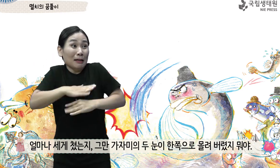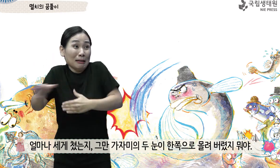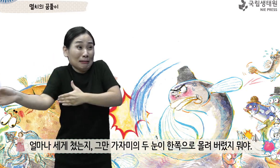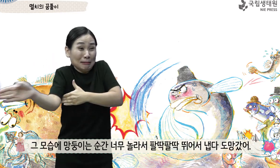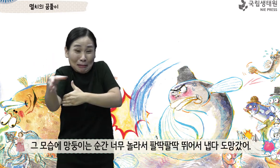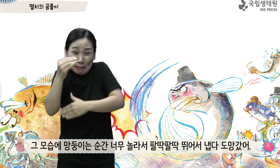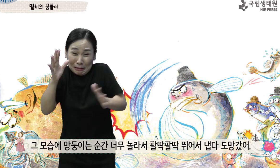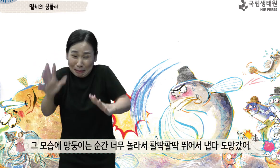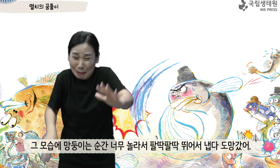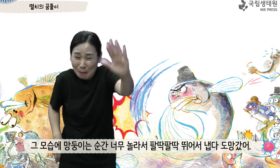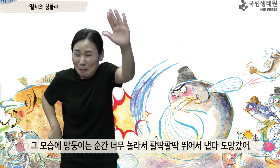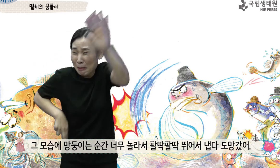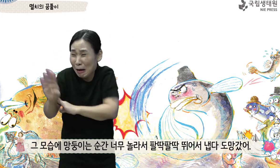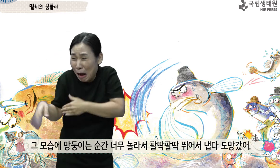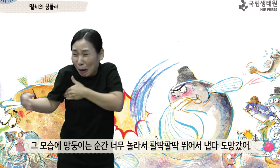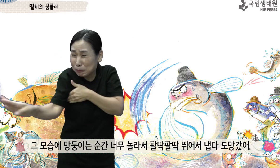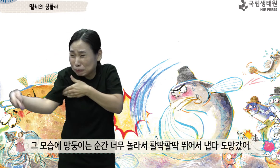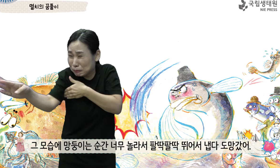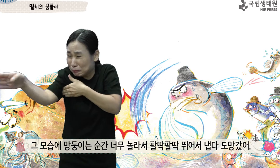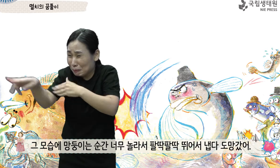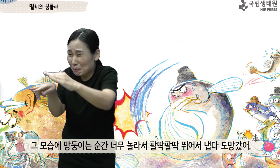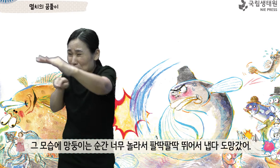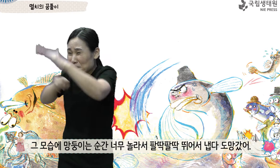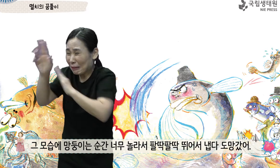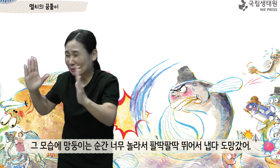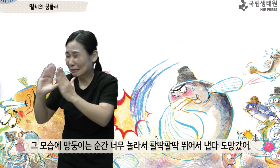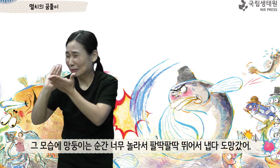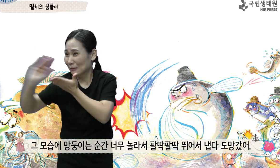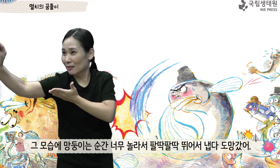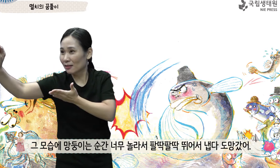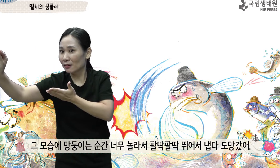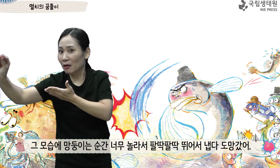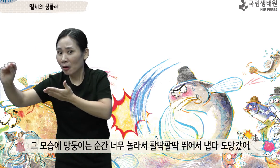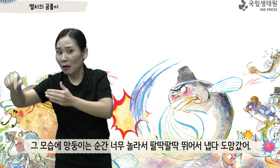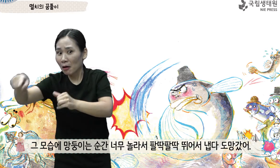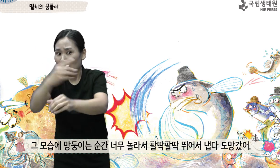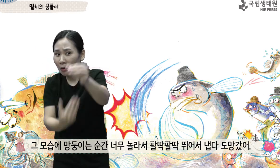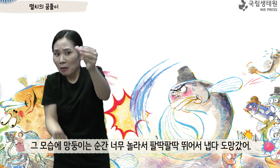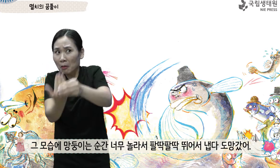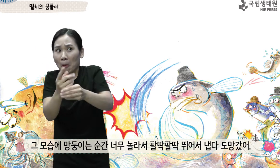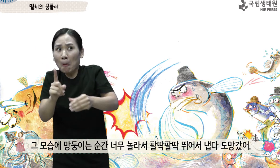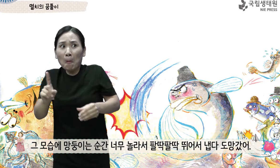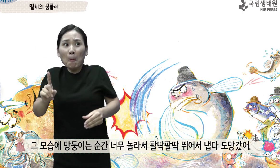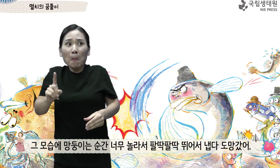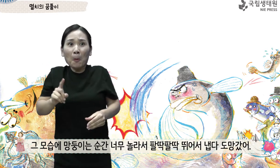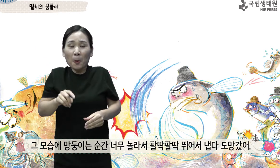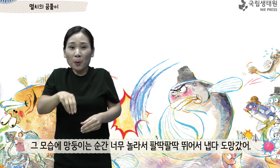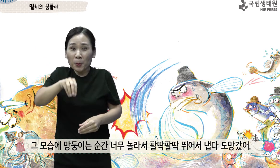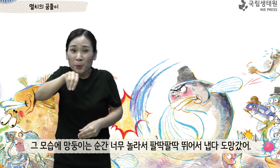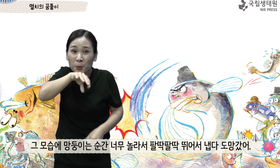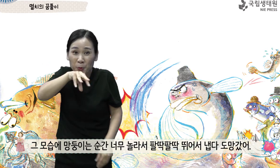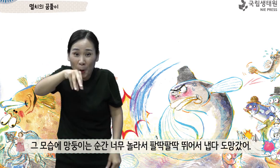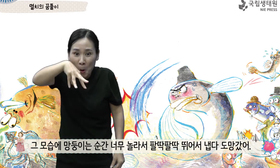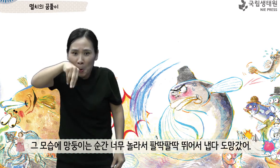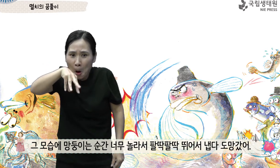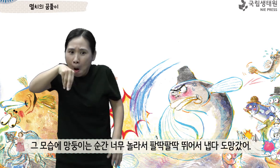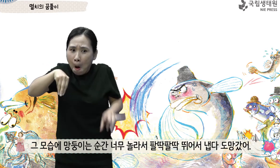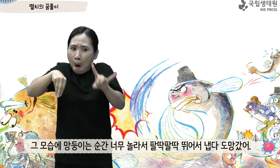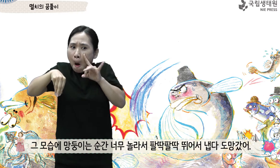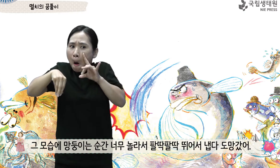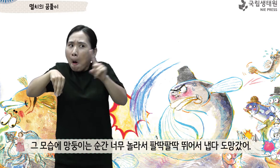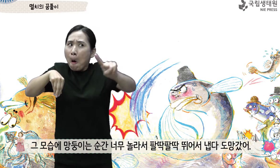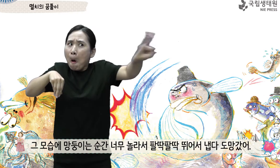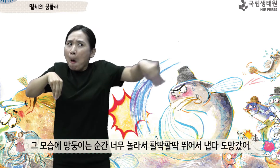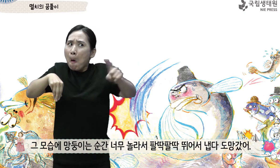그 모습에 망둥이는 순간 너무 놀라서 팔딱팔딱 뛰어서